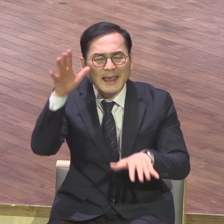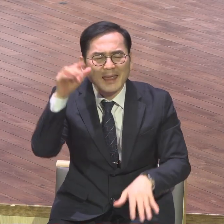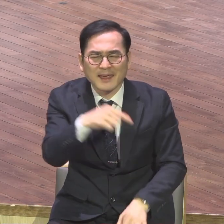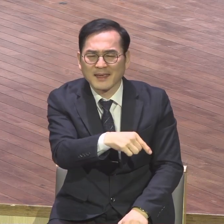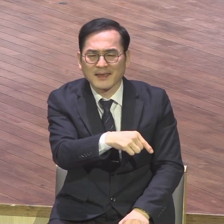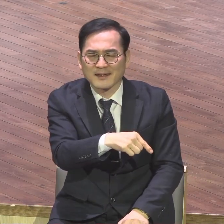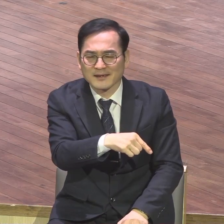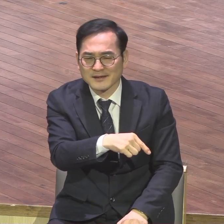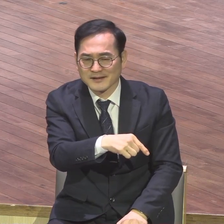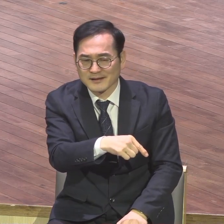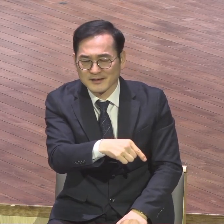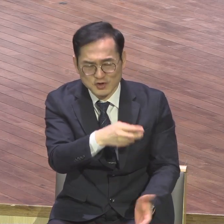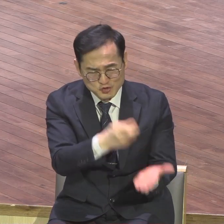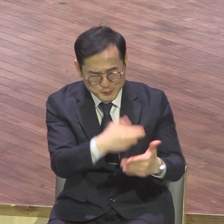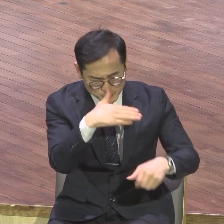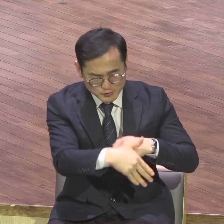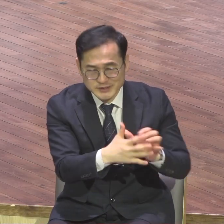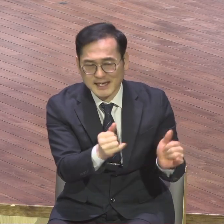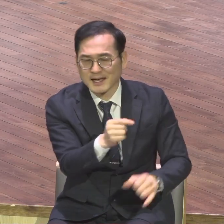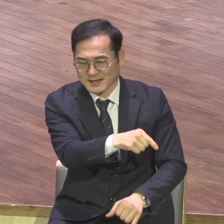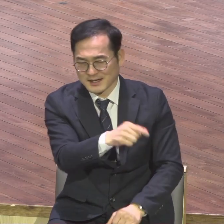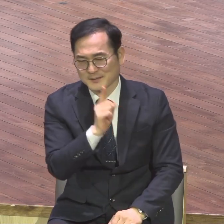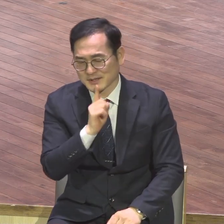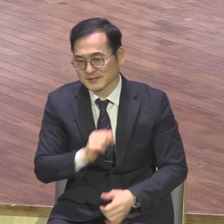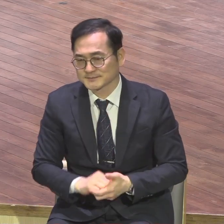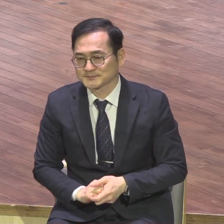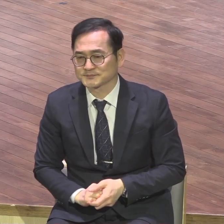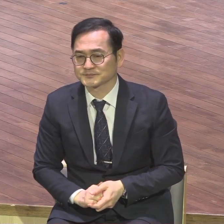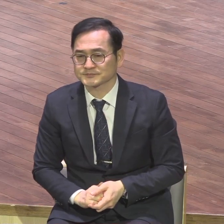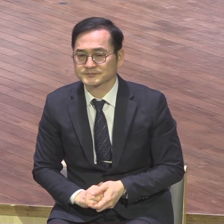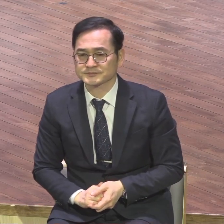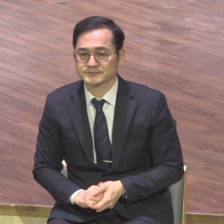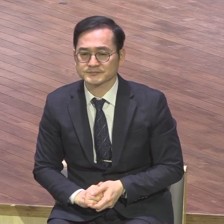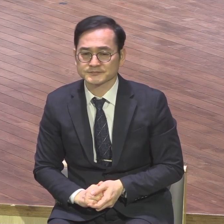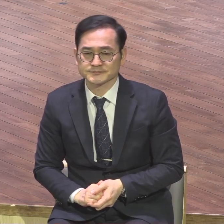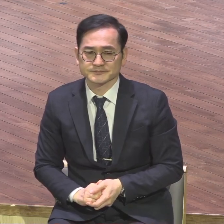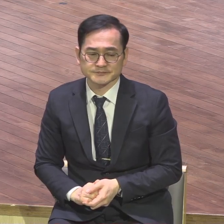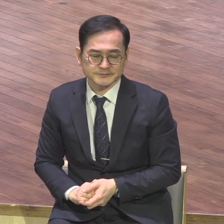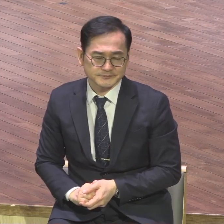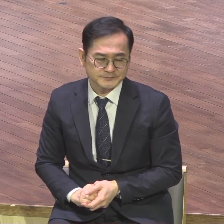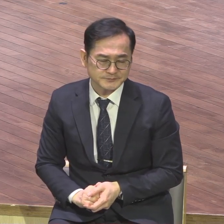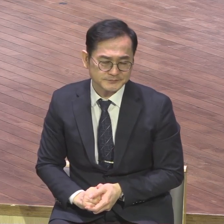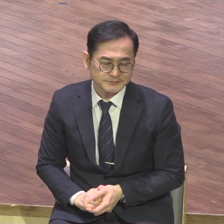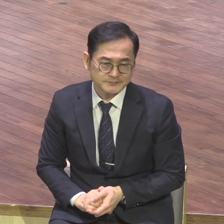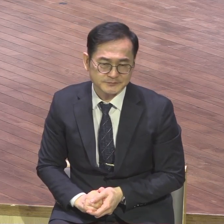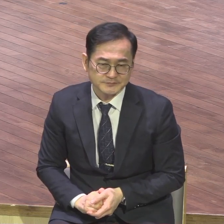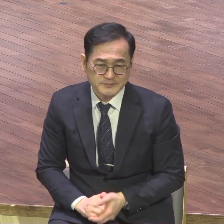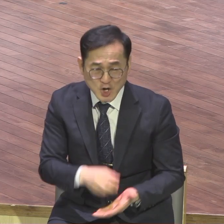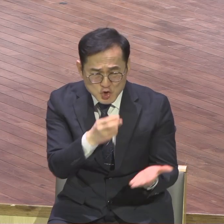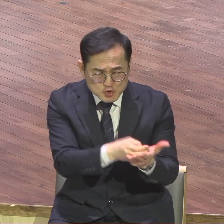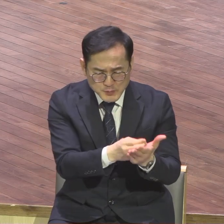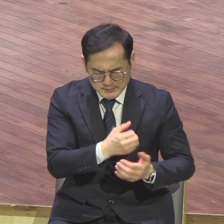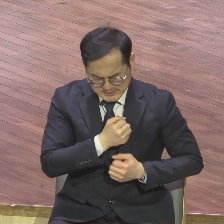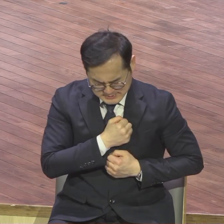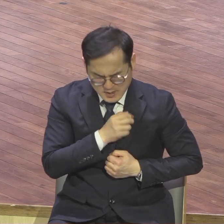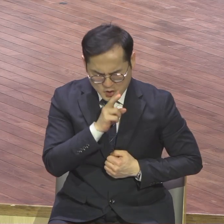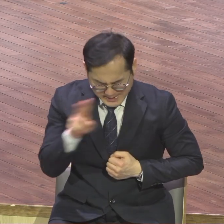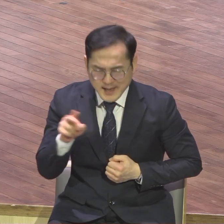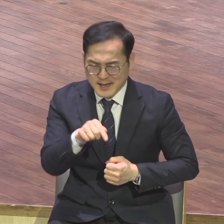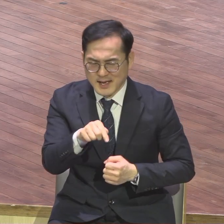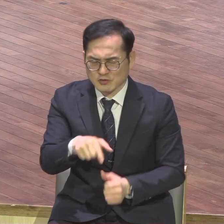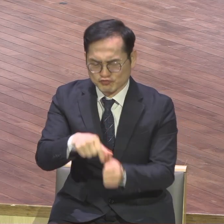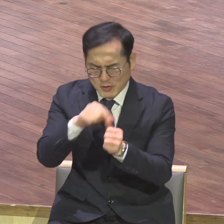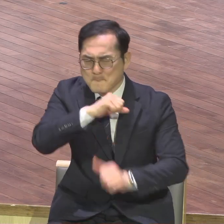표현입니다. 들개. 바울은요 지금 율법을 지킴으로 구원한다고 속이고 있는 율법주의자들의